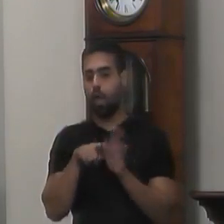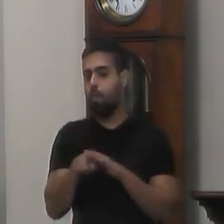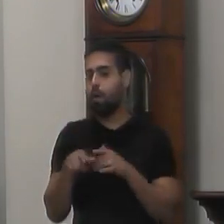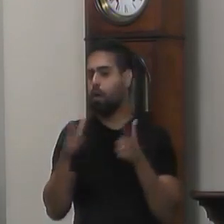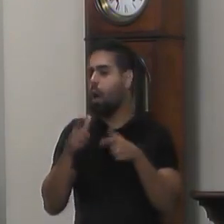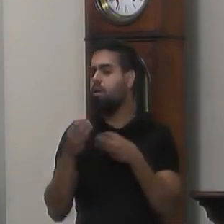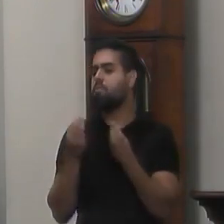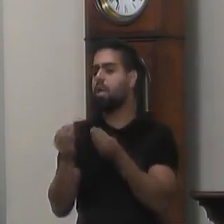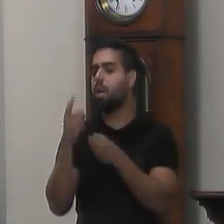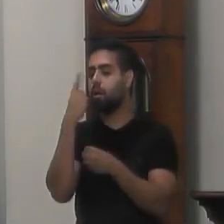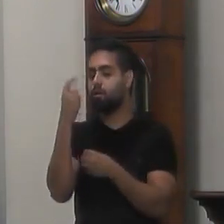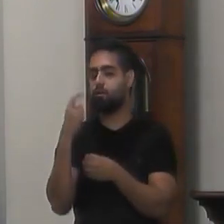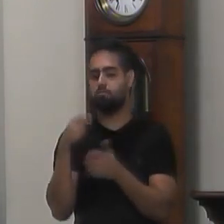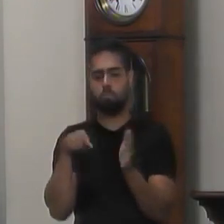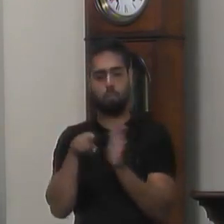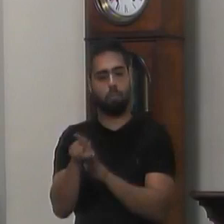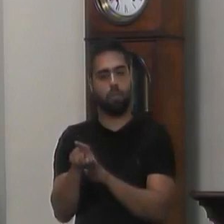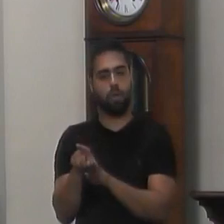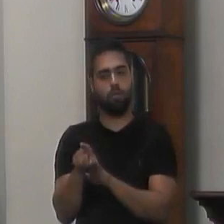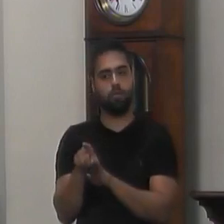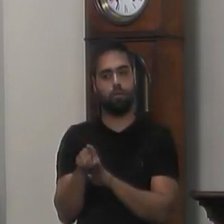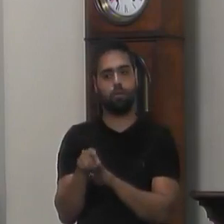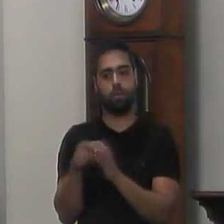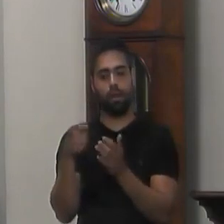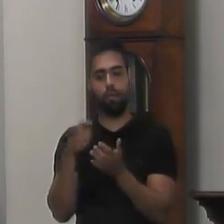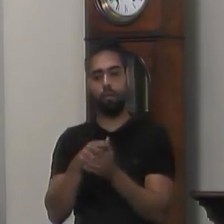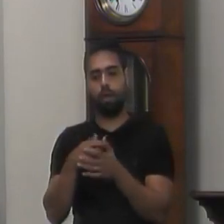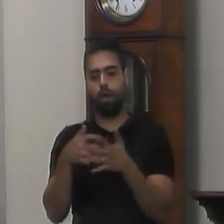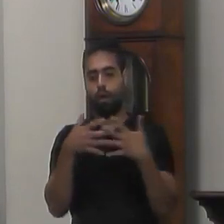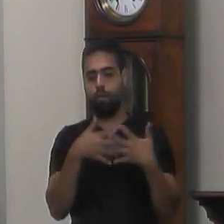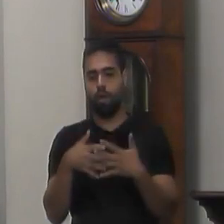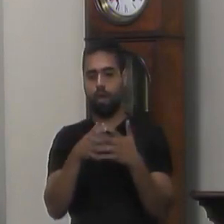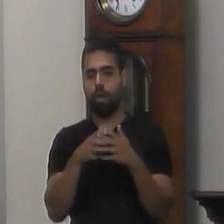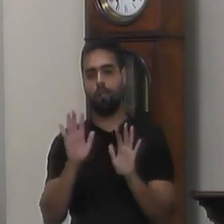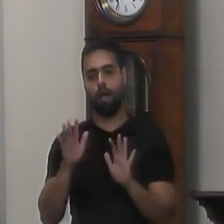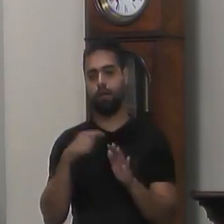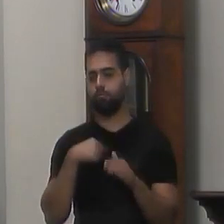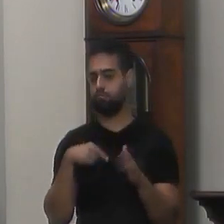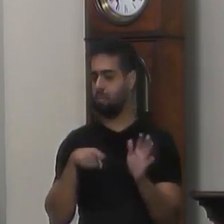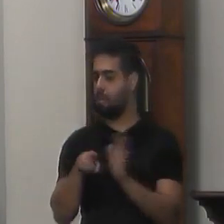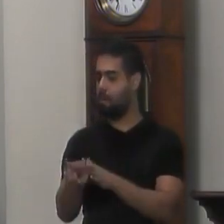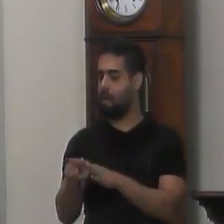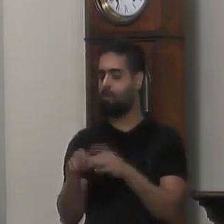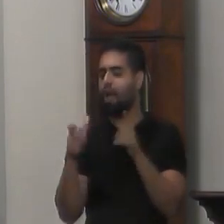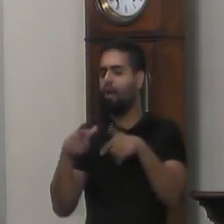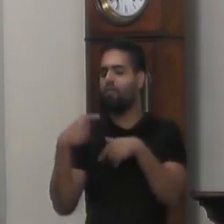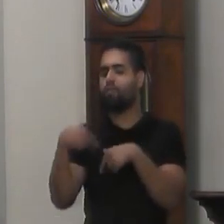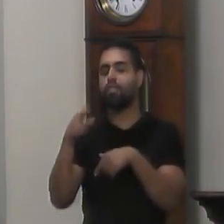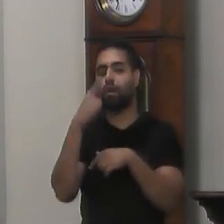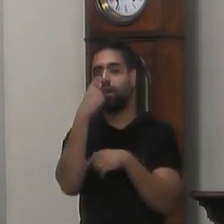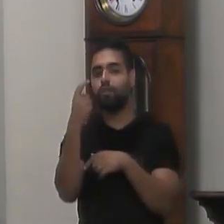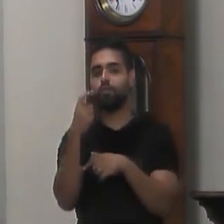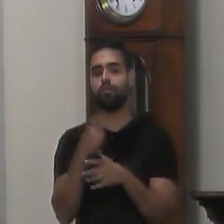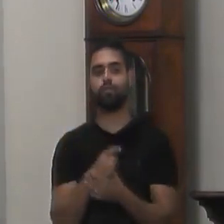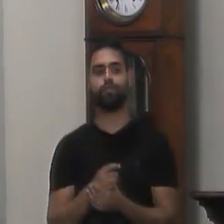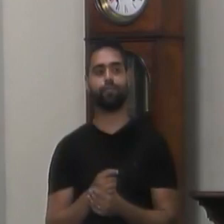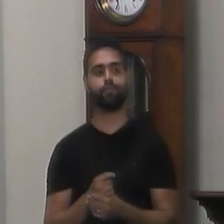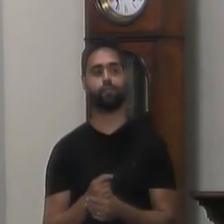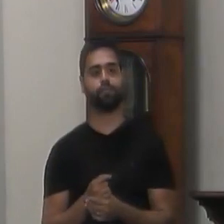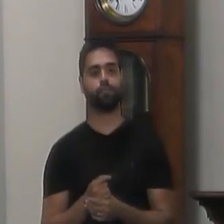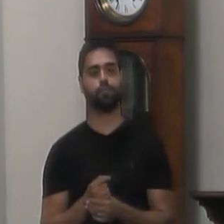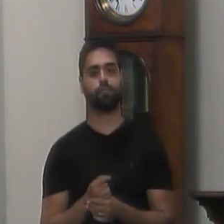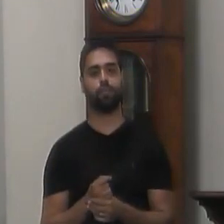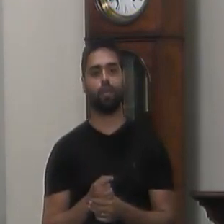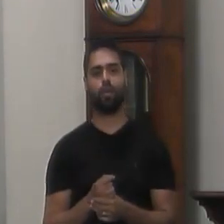vai jogar. Paga uma caminhonete, paga um caminhão, mas não pergunta onde vai jogar o lixo, onde vai jogar